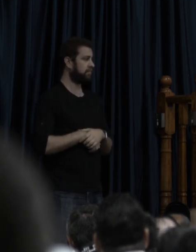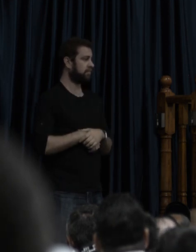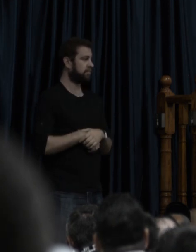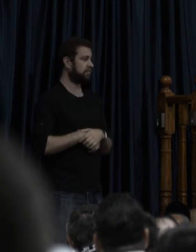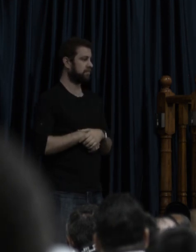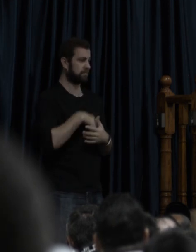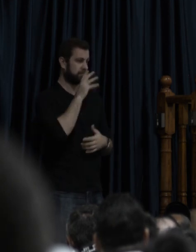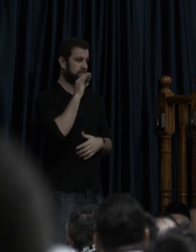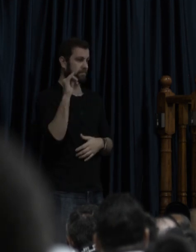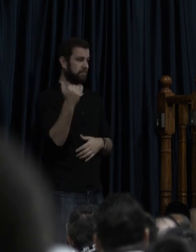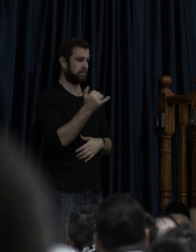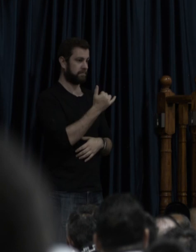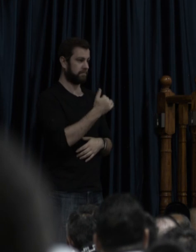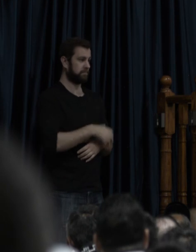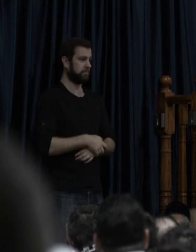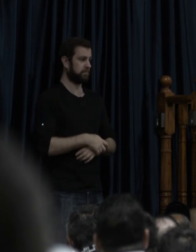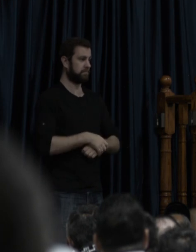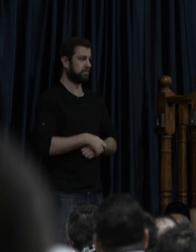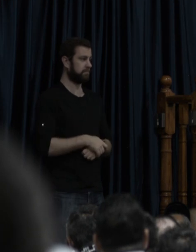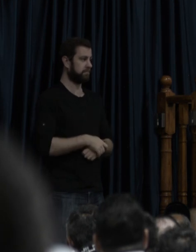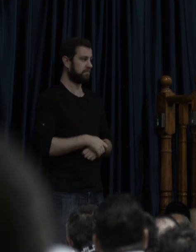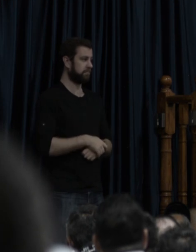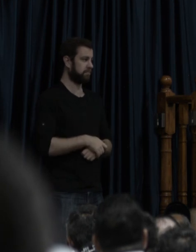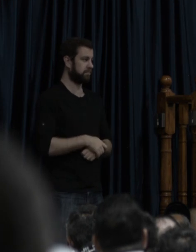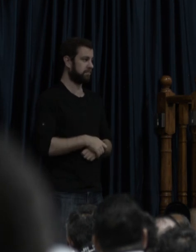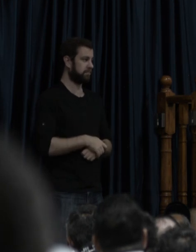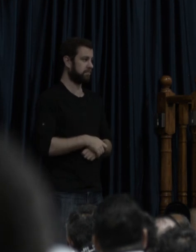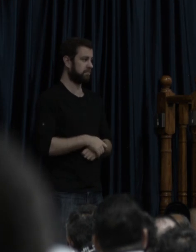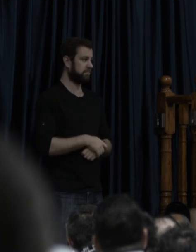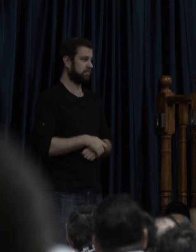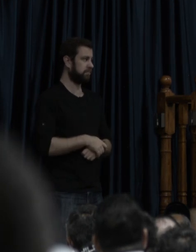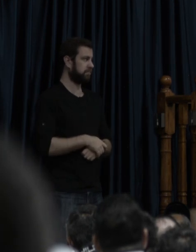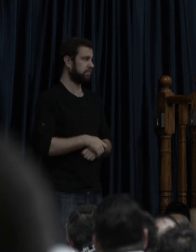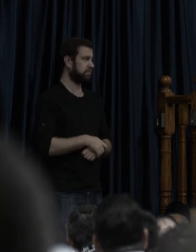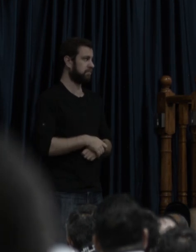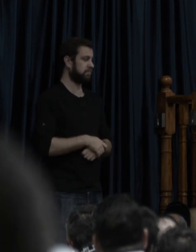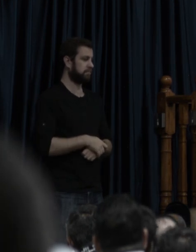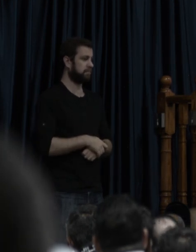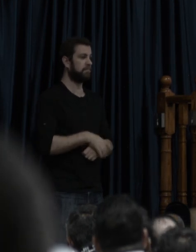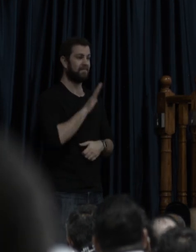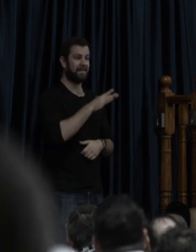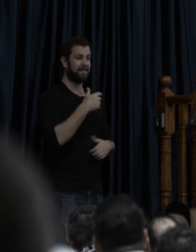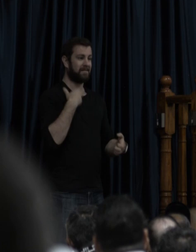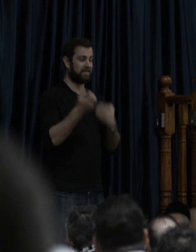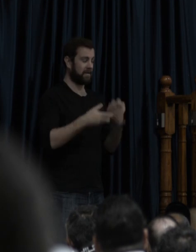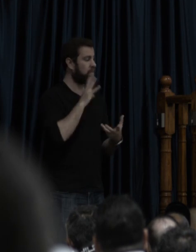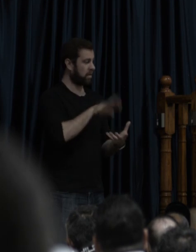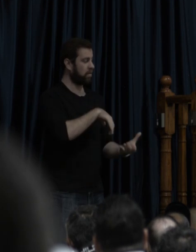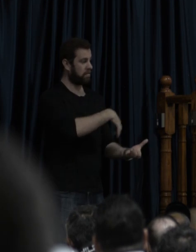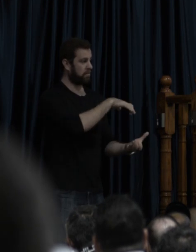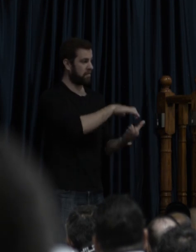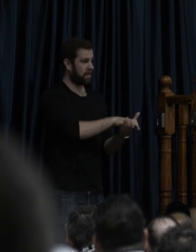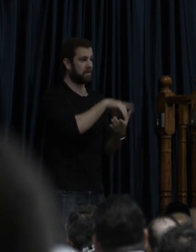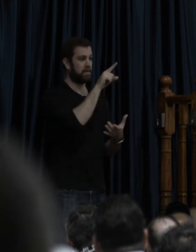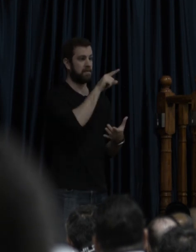مَا اللَّهُ مُبْدِيهِ وَتَخْشَ النَّاسِ. And that is, he was going to wed Zainab